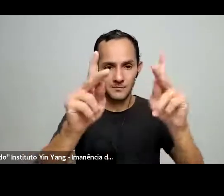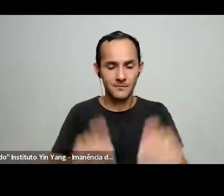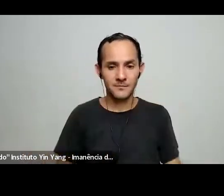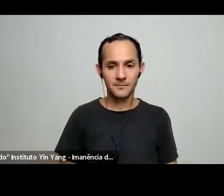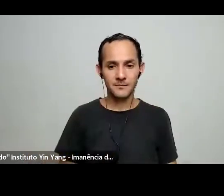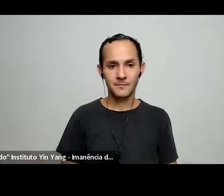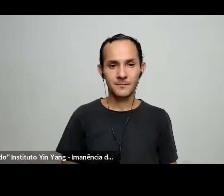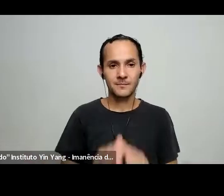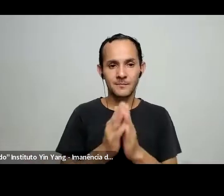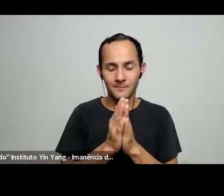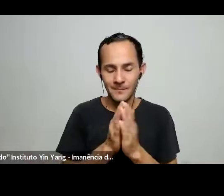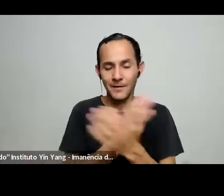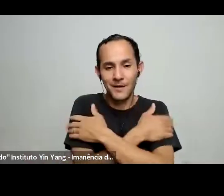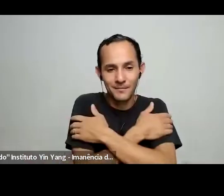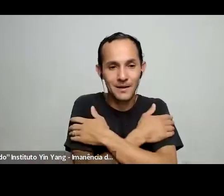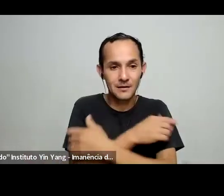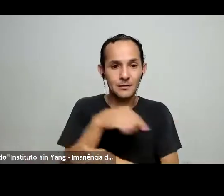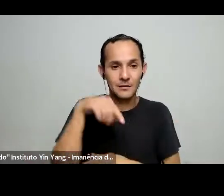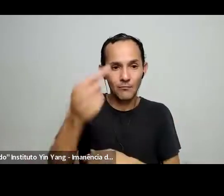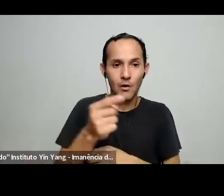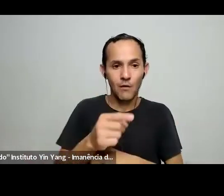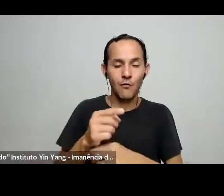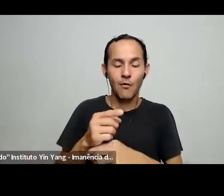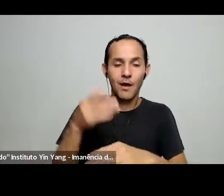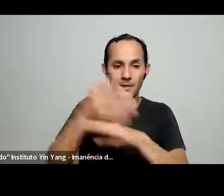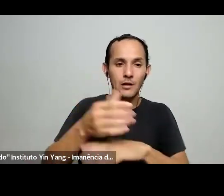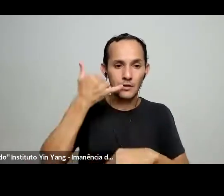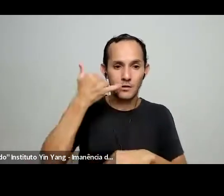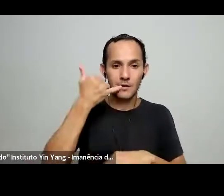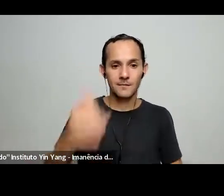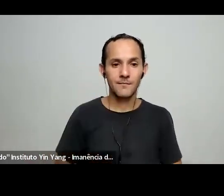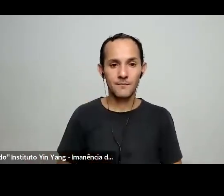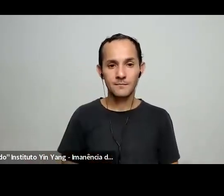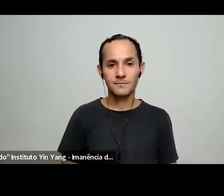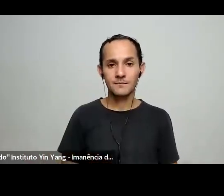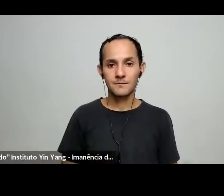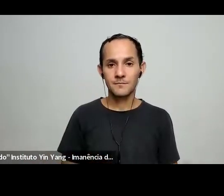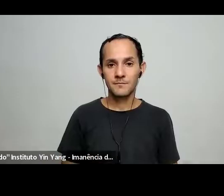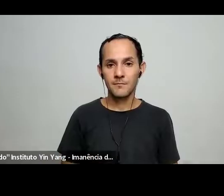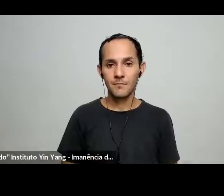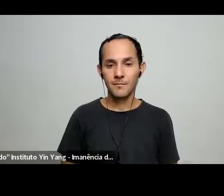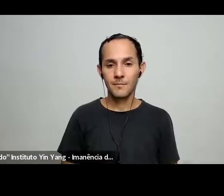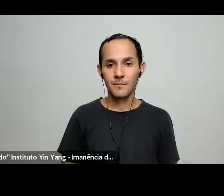Ok, Zé Grande Miguel. abraço, gente. Eu vou entrar de novo do celular. Ok.